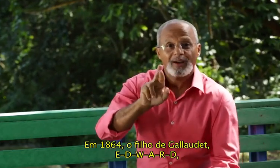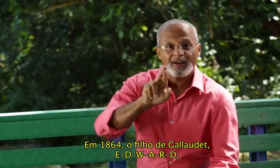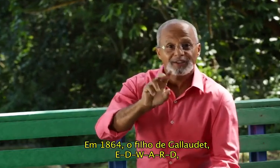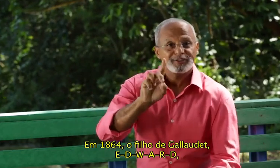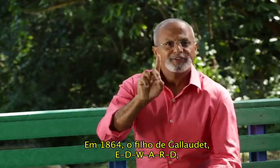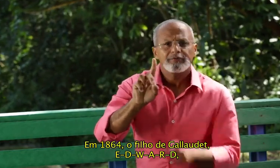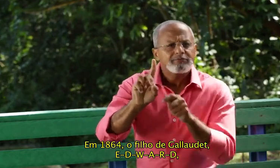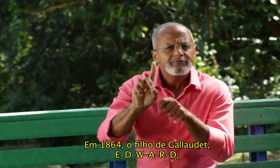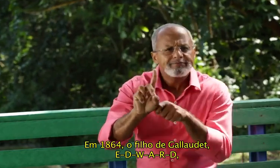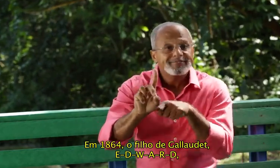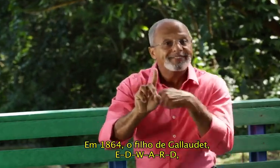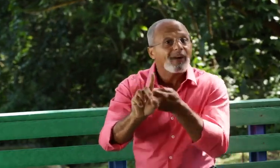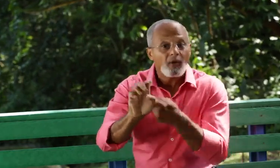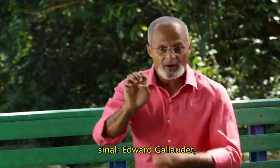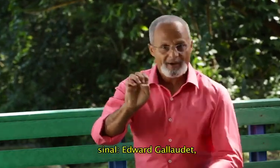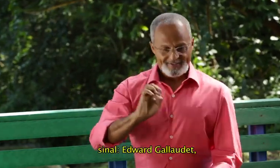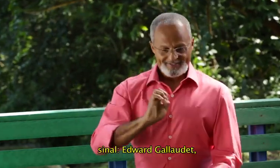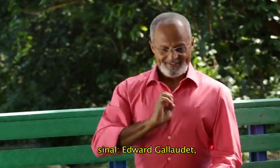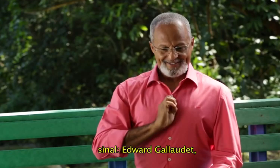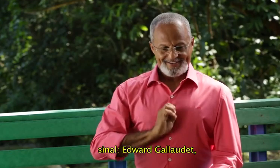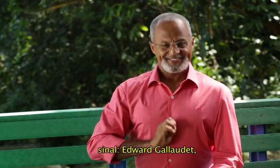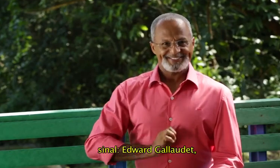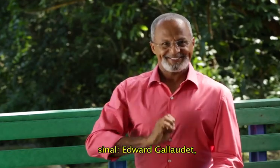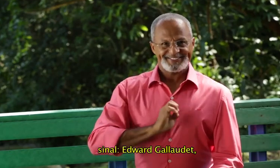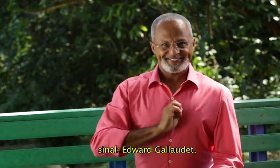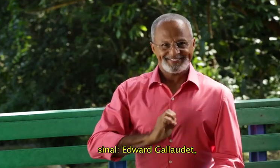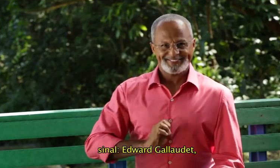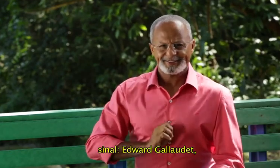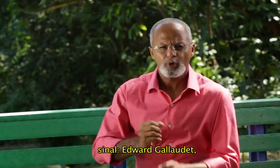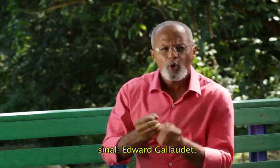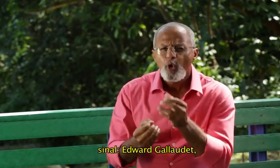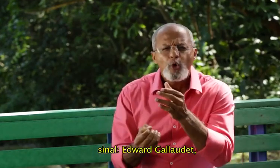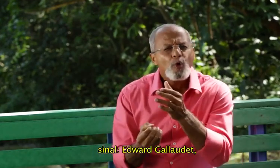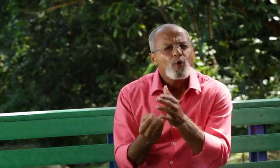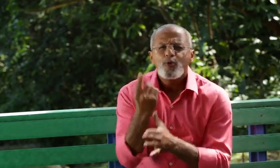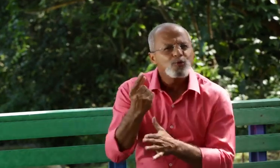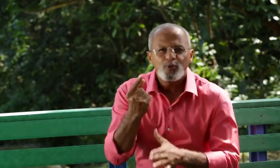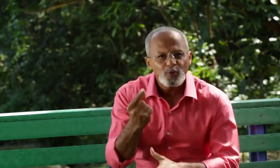Edward, sinal Edward Gallaudet,